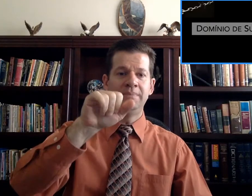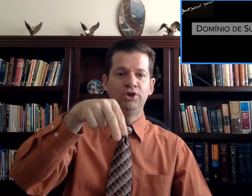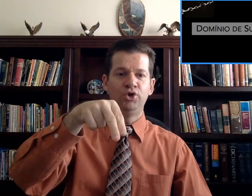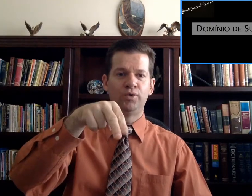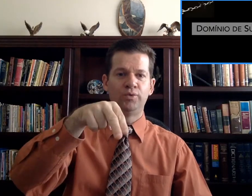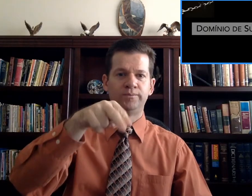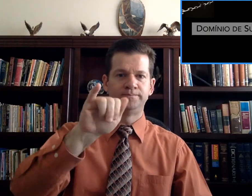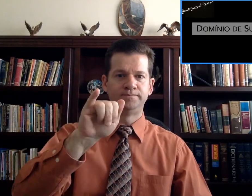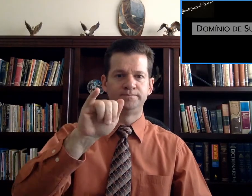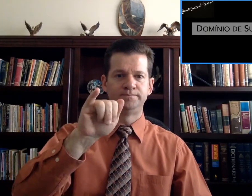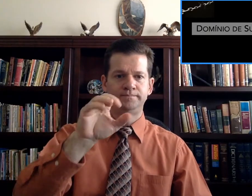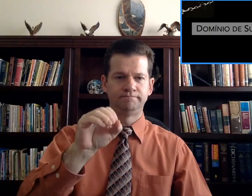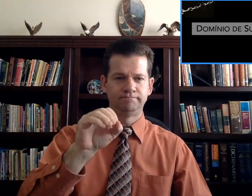domínio.